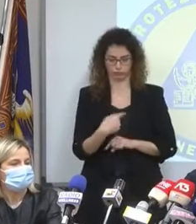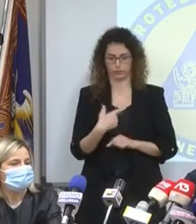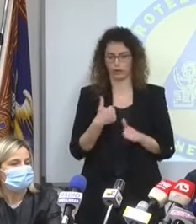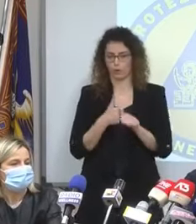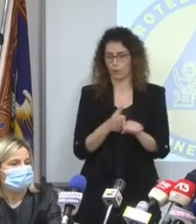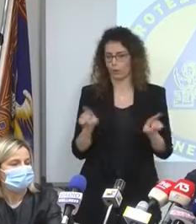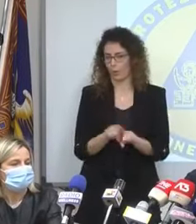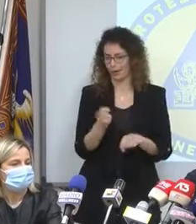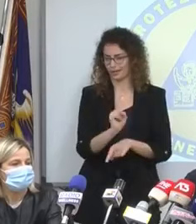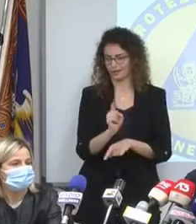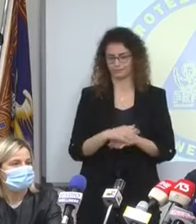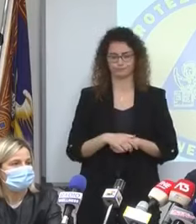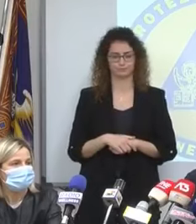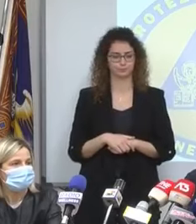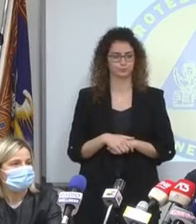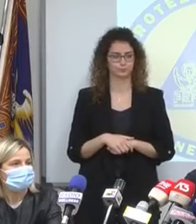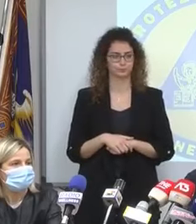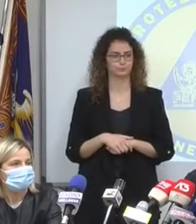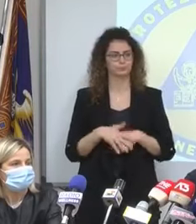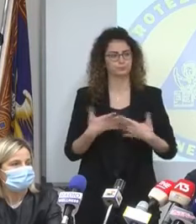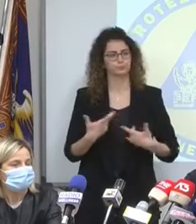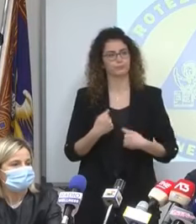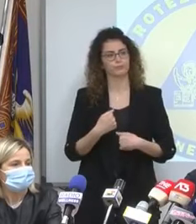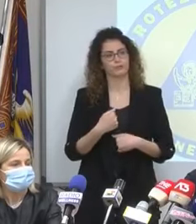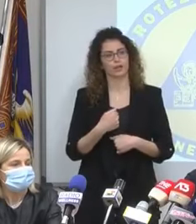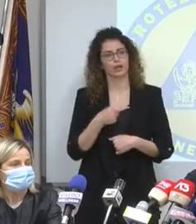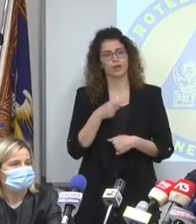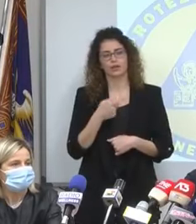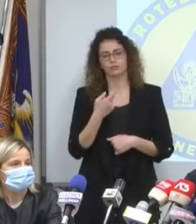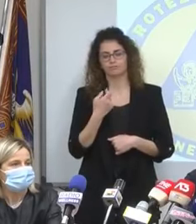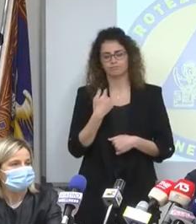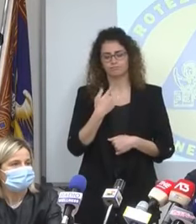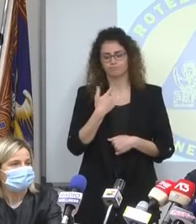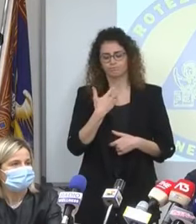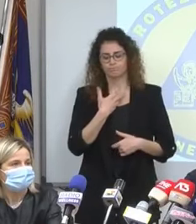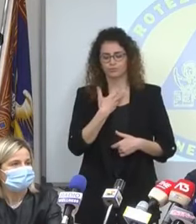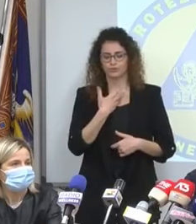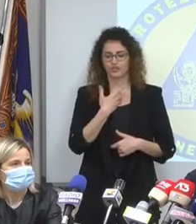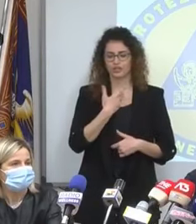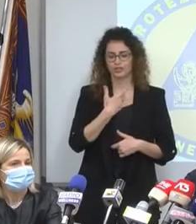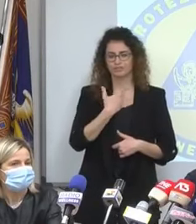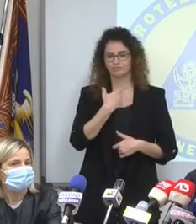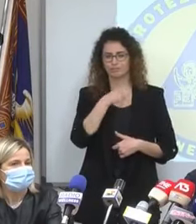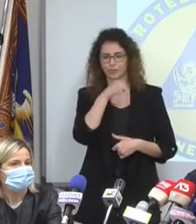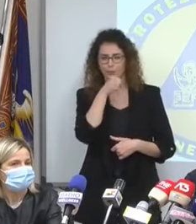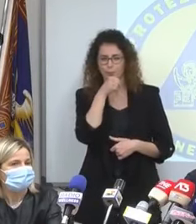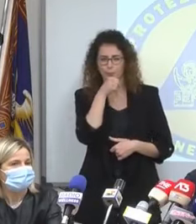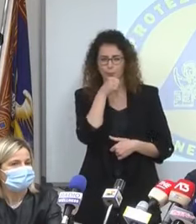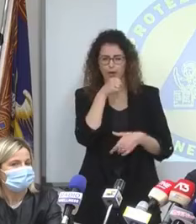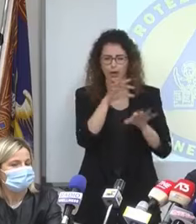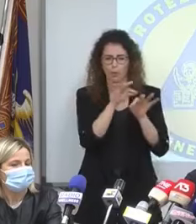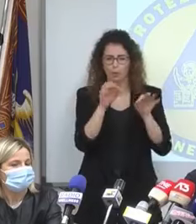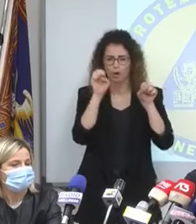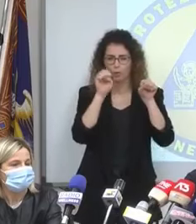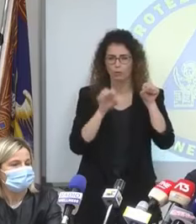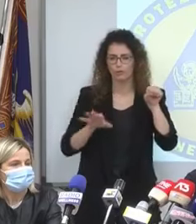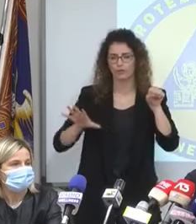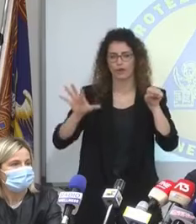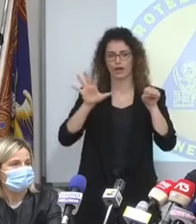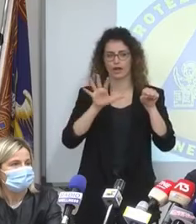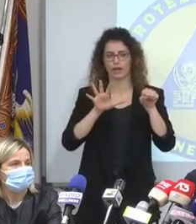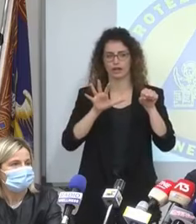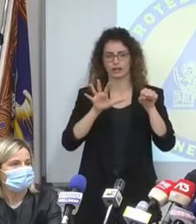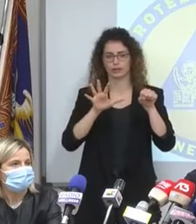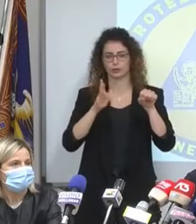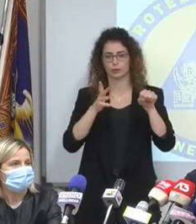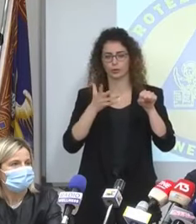vaccinati. Insomma, le è venuto il sospetto che qualcuno in Veneto abbia approfittato delle